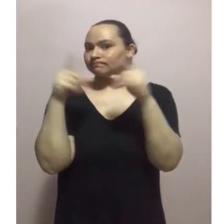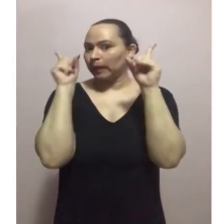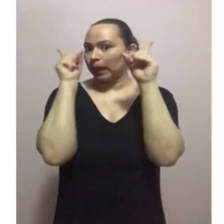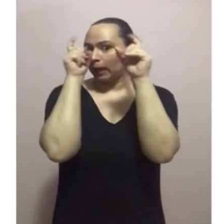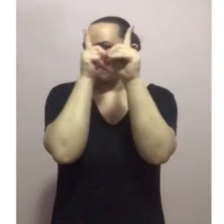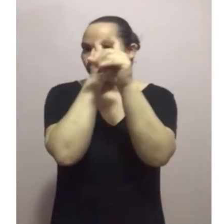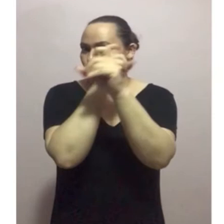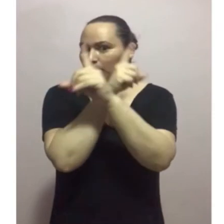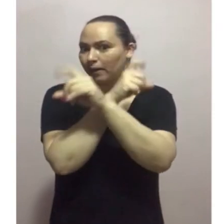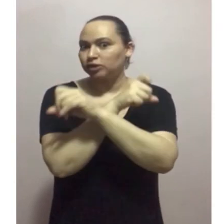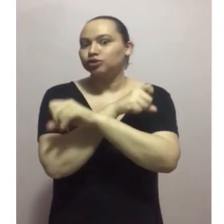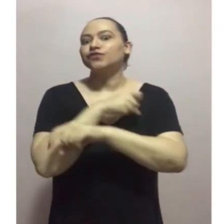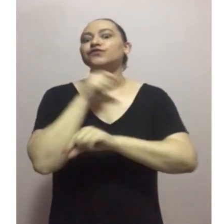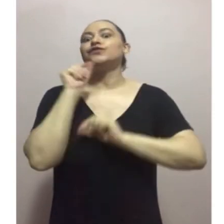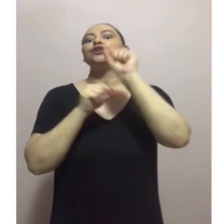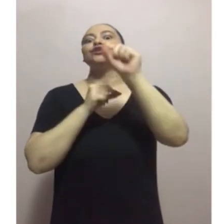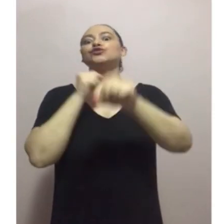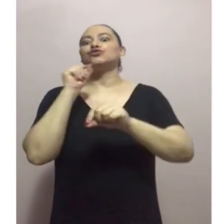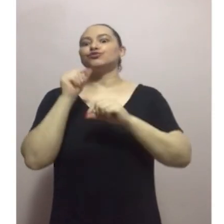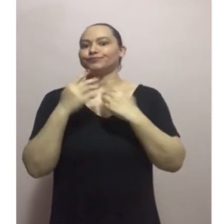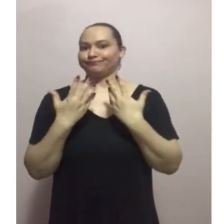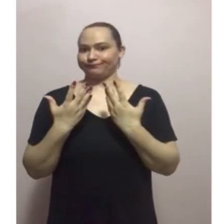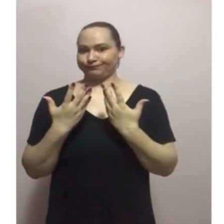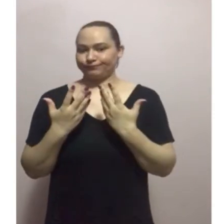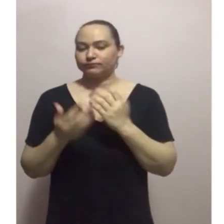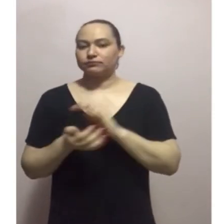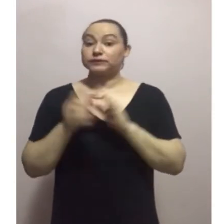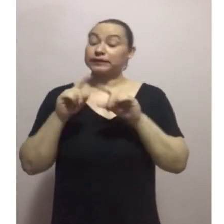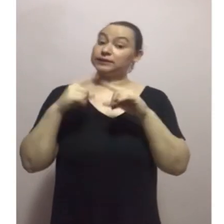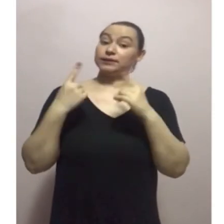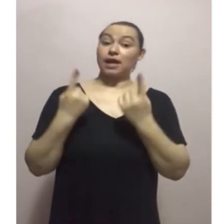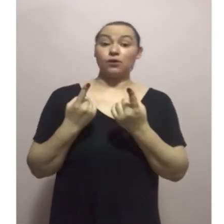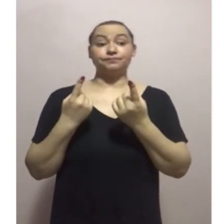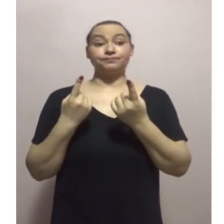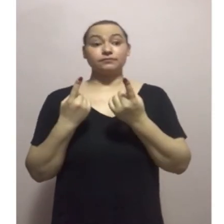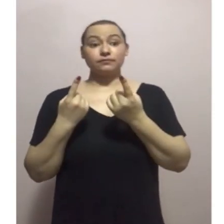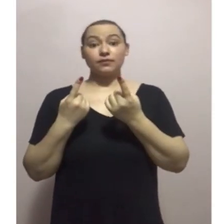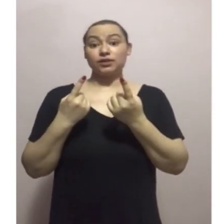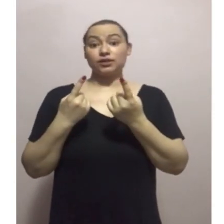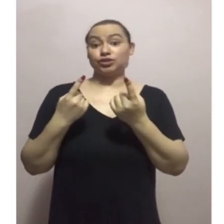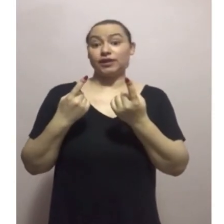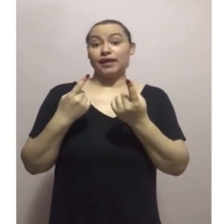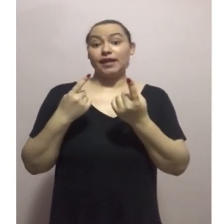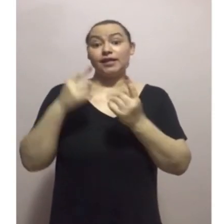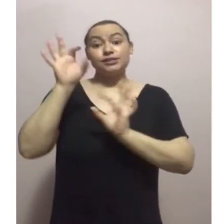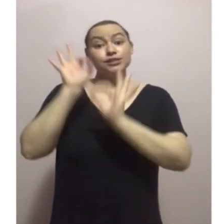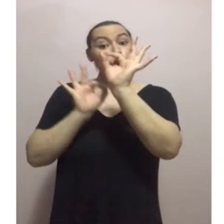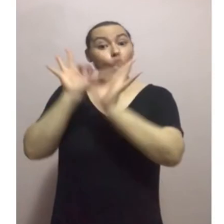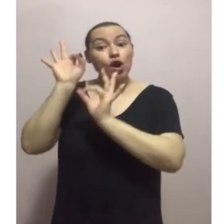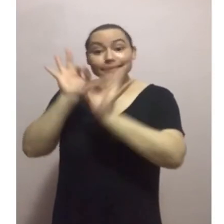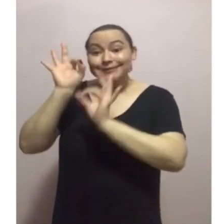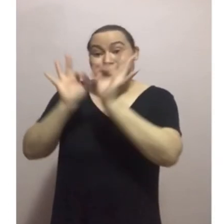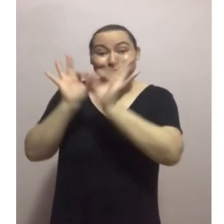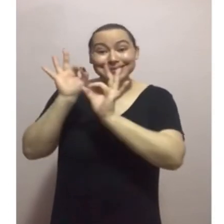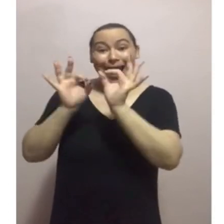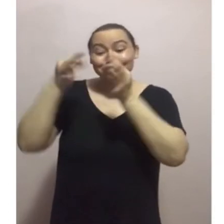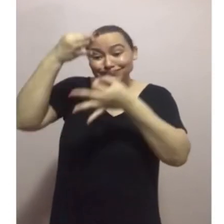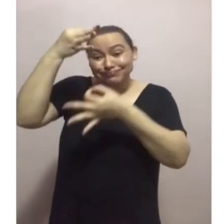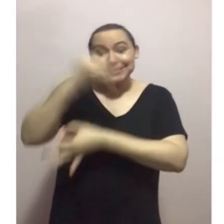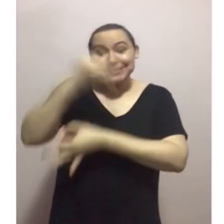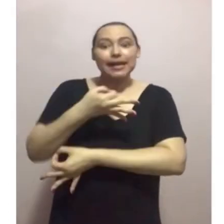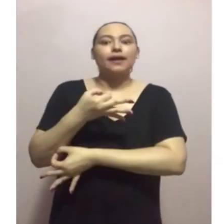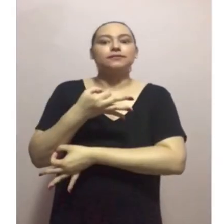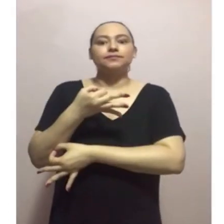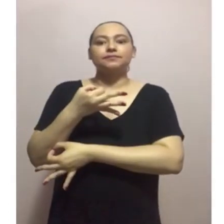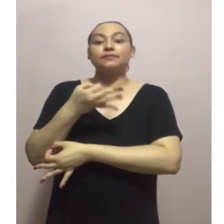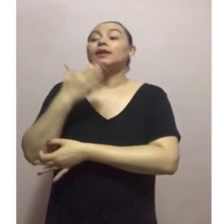chegar aonde a gente chegou e que a gente ia ter que se organizar muito bem, né?